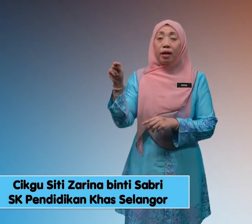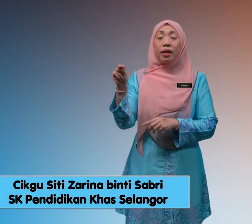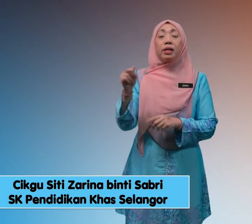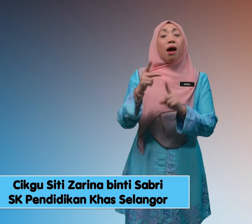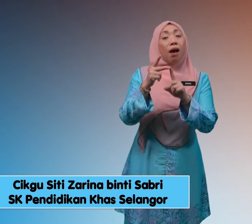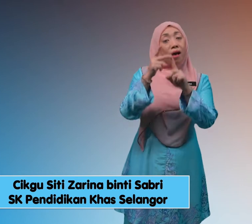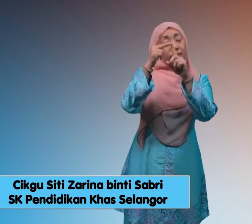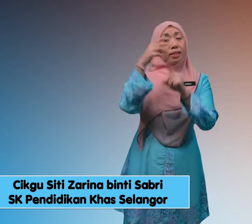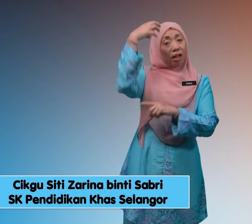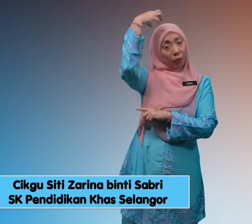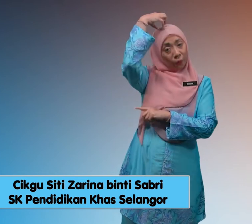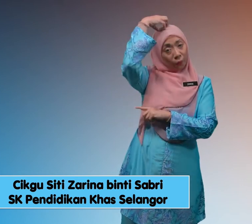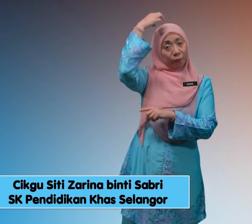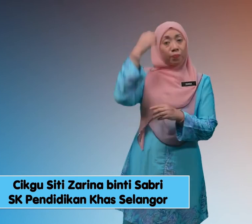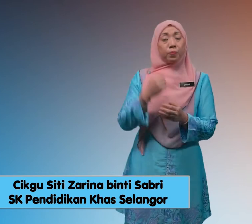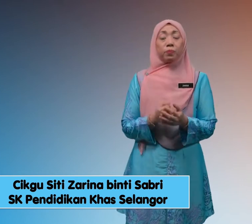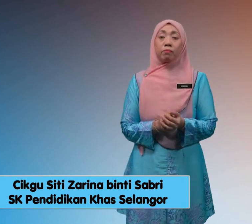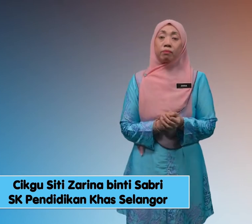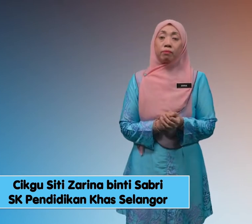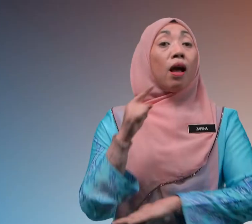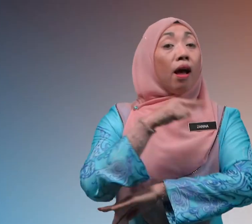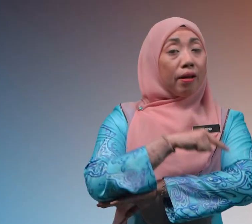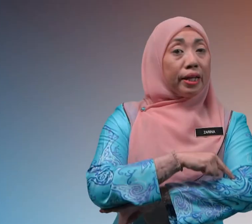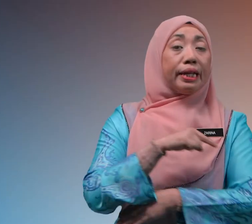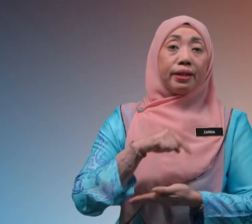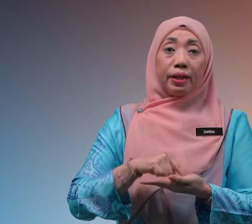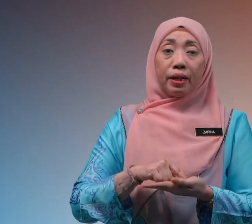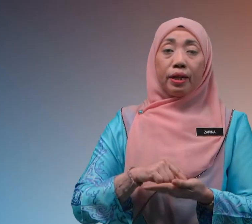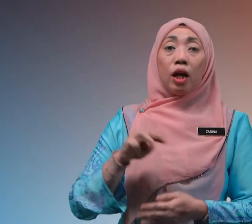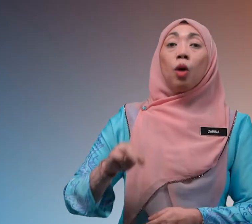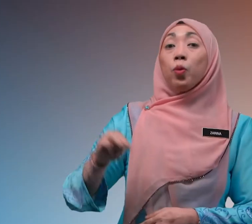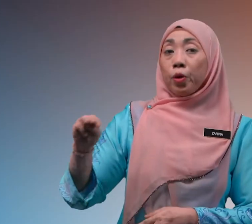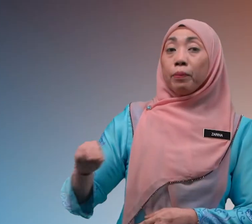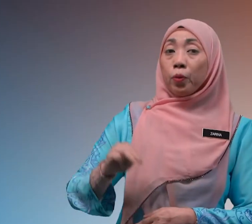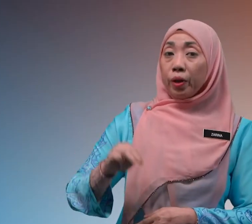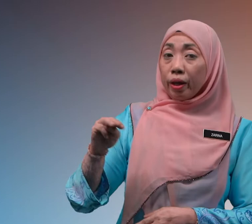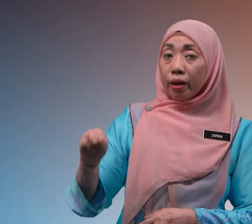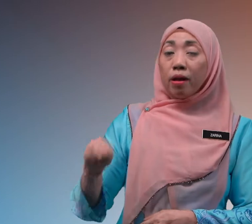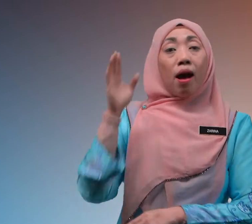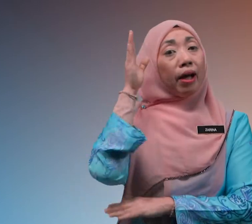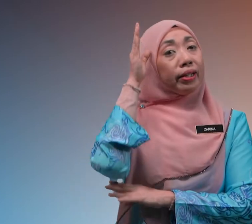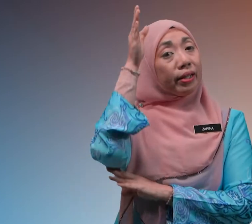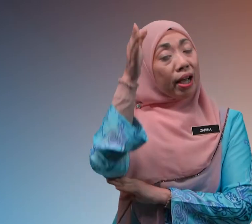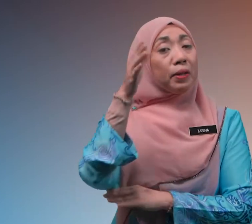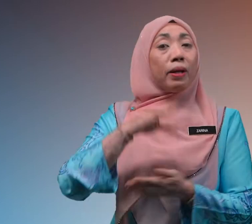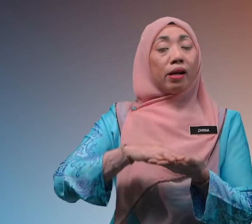Pendidikan Khas Selangor. Hari ini, murid-murid akan